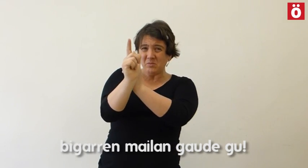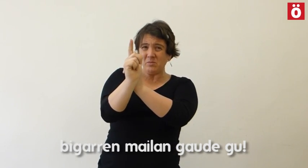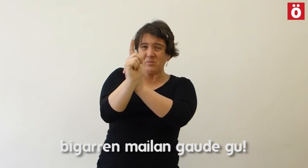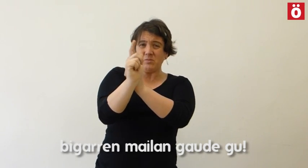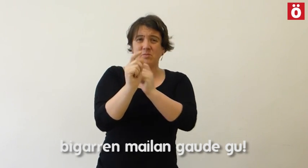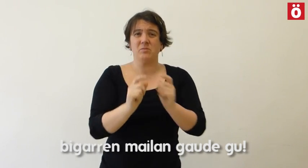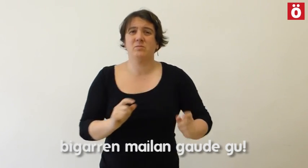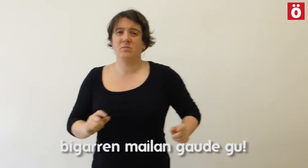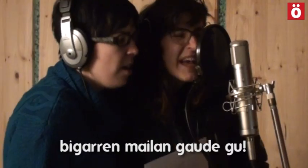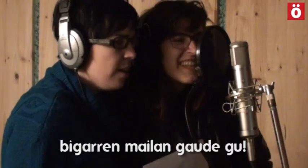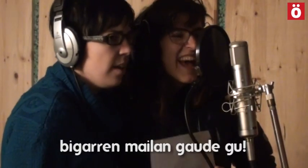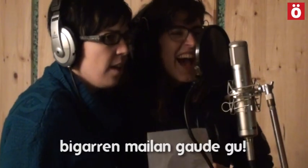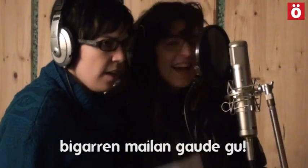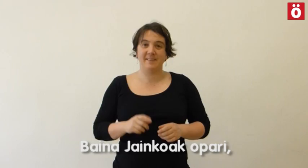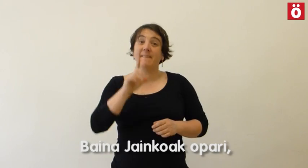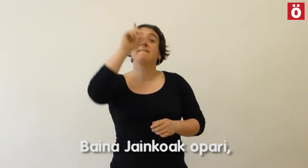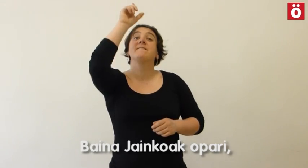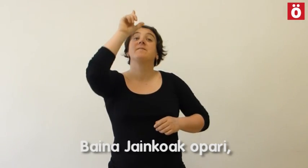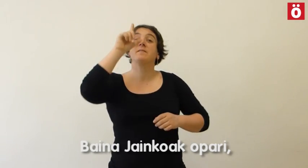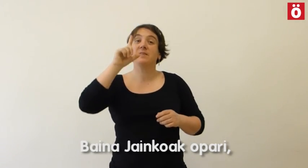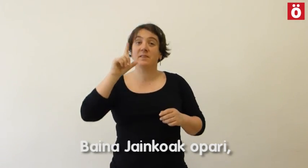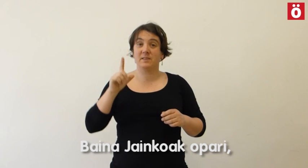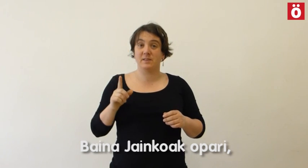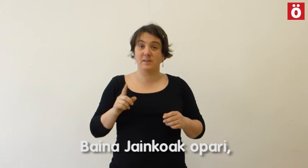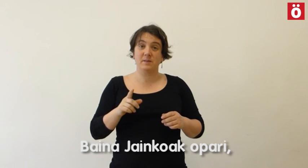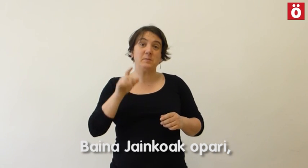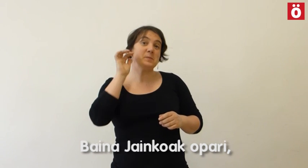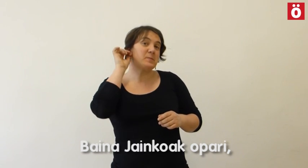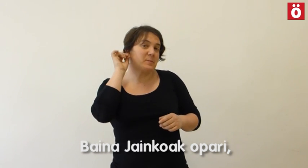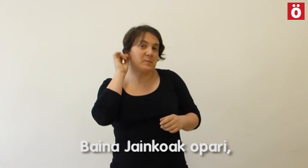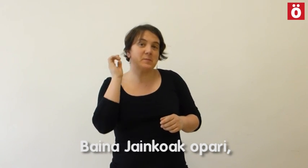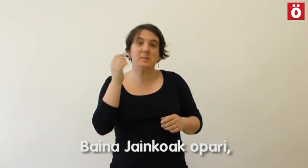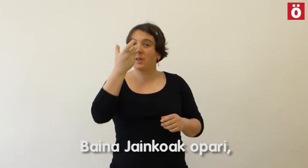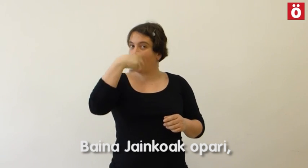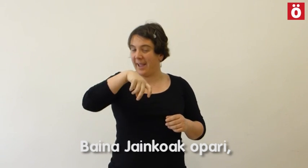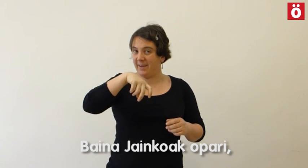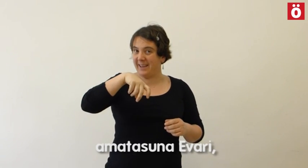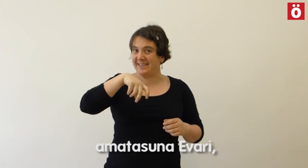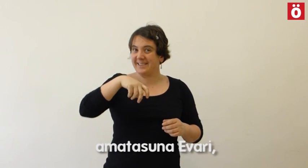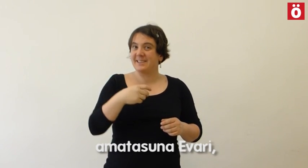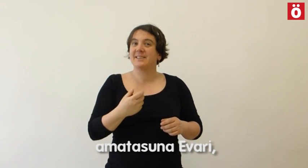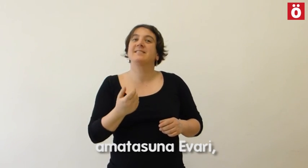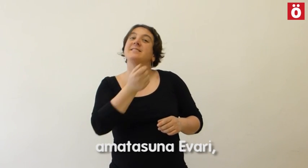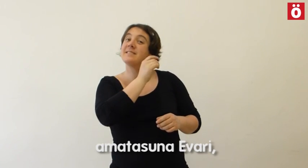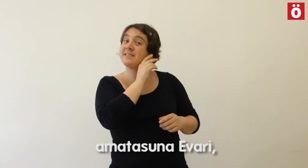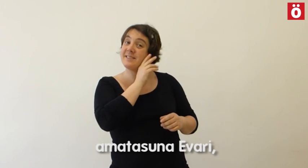gaude gu Baizera! Baina jainkoak opari, amatazuna